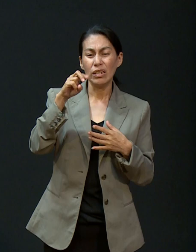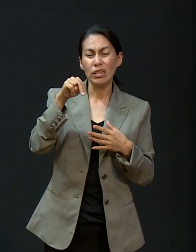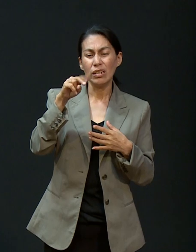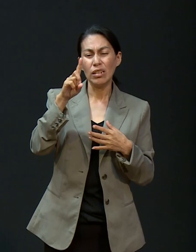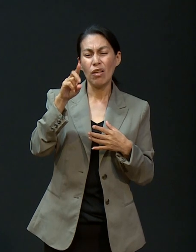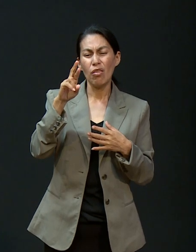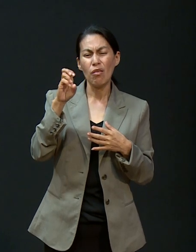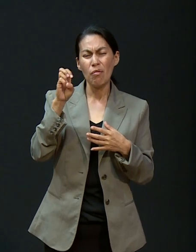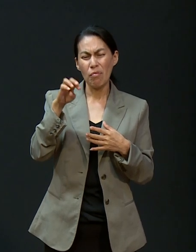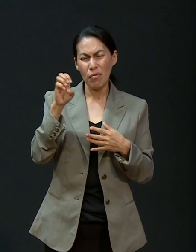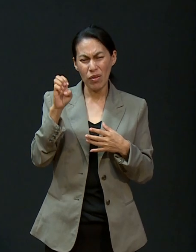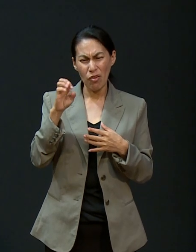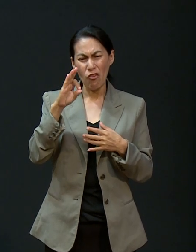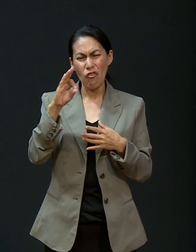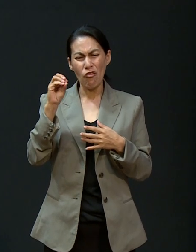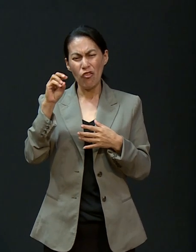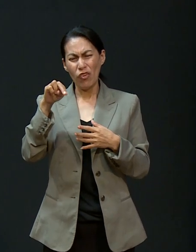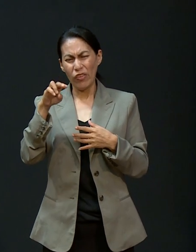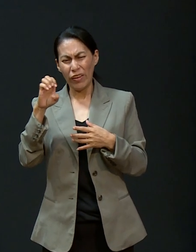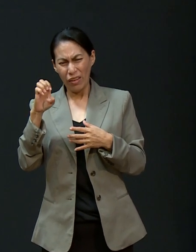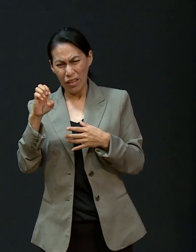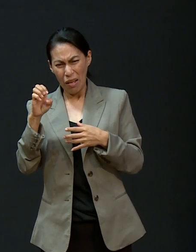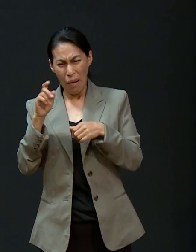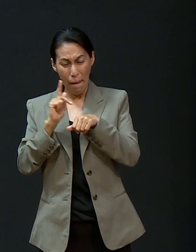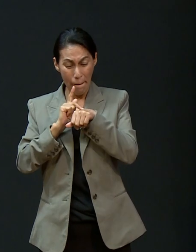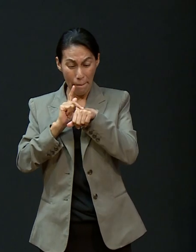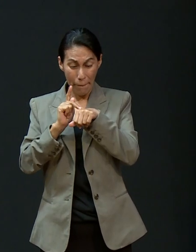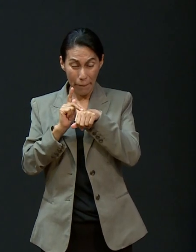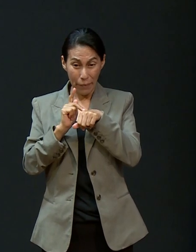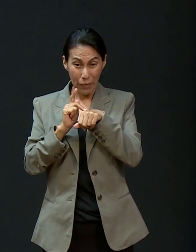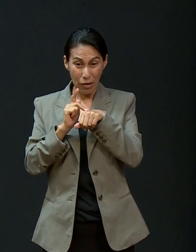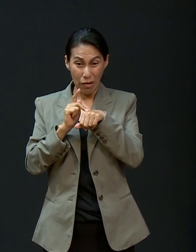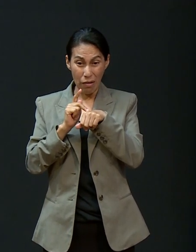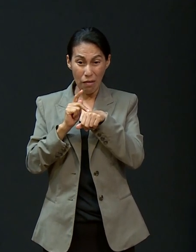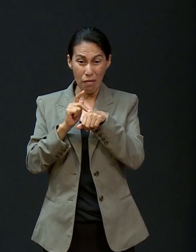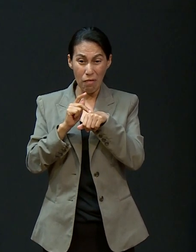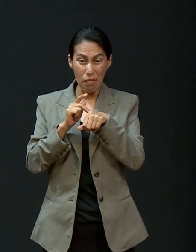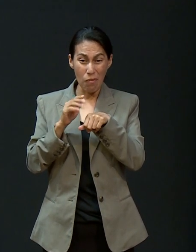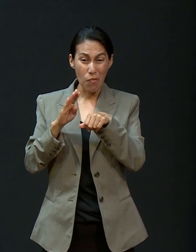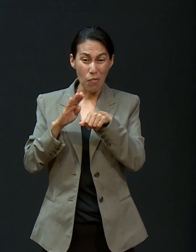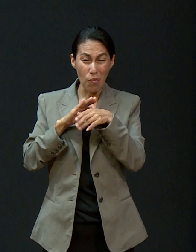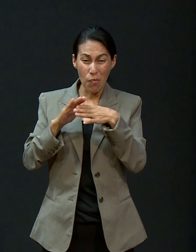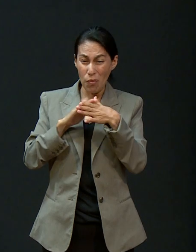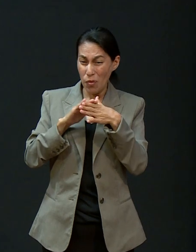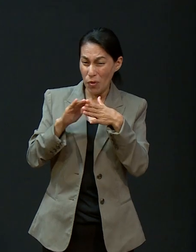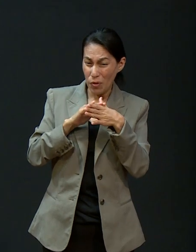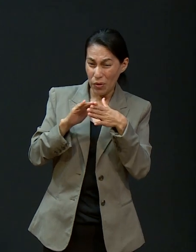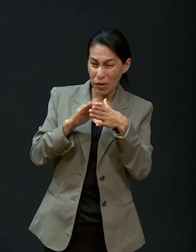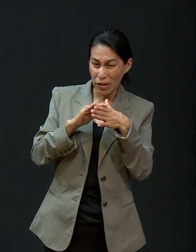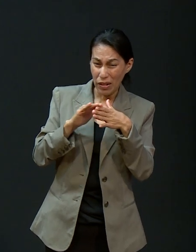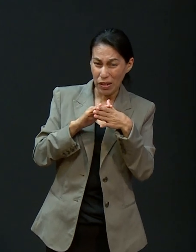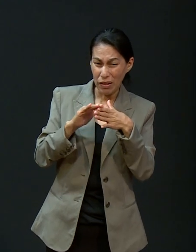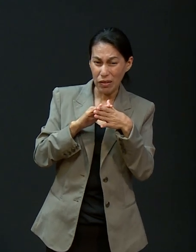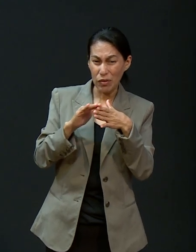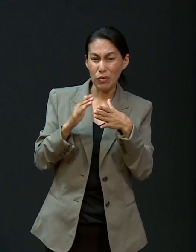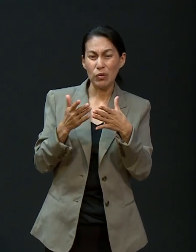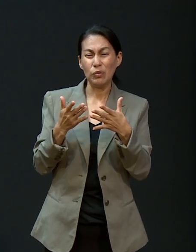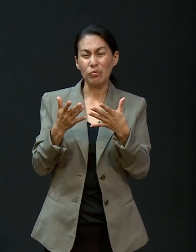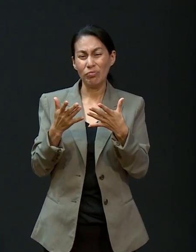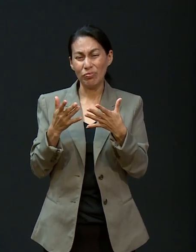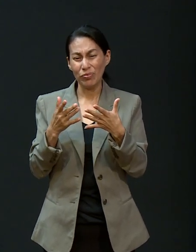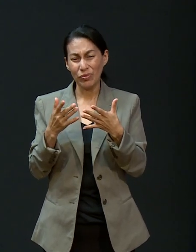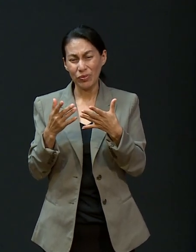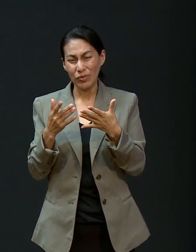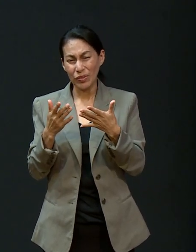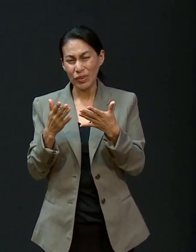síndrome de Fournier. Es que estaba, la piel estaba se quedando toda morada. Tenía como, se llama así, short, es